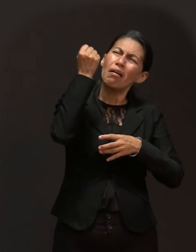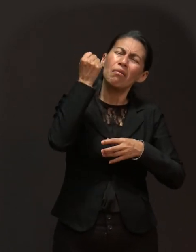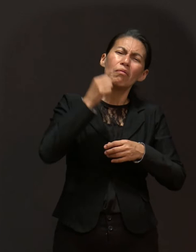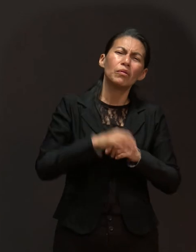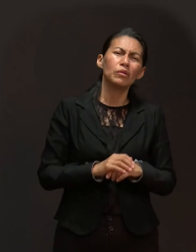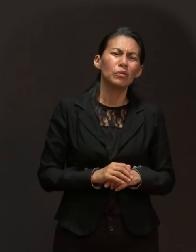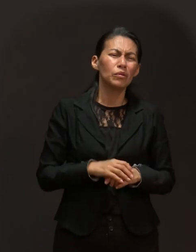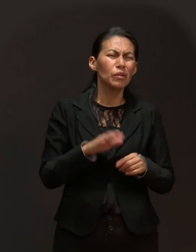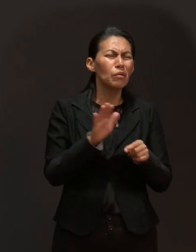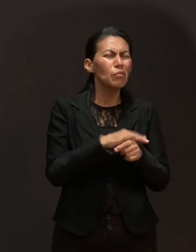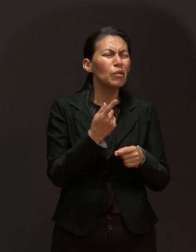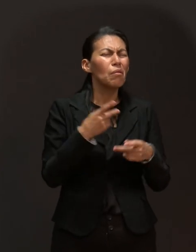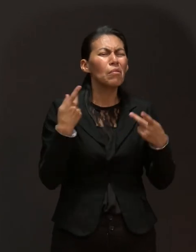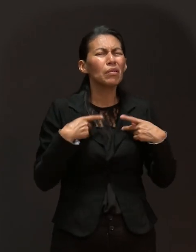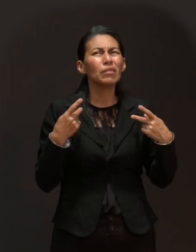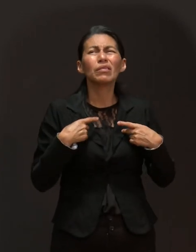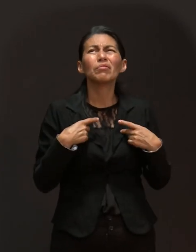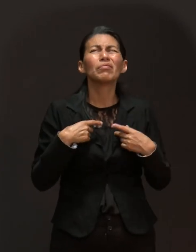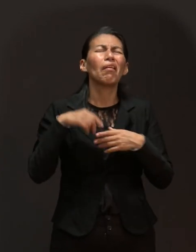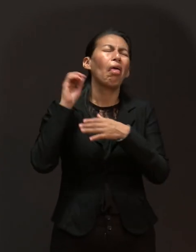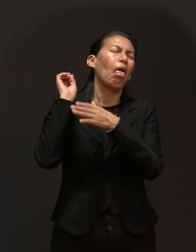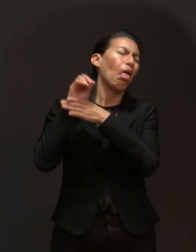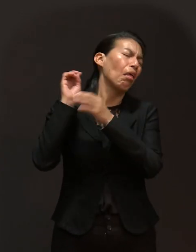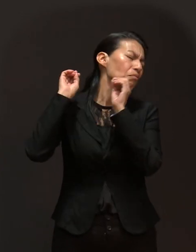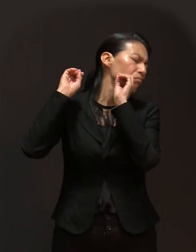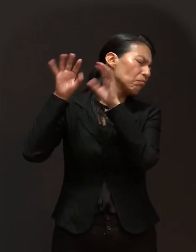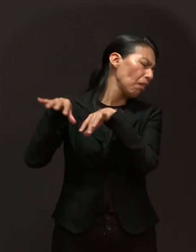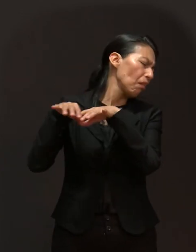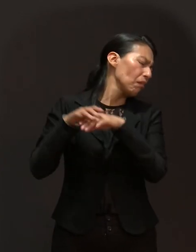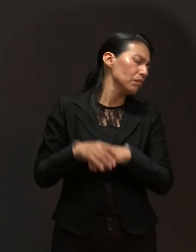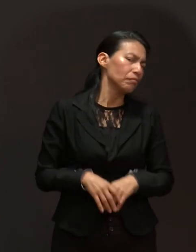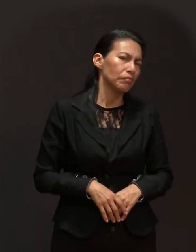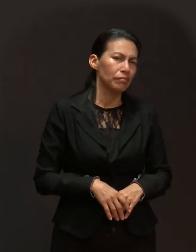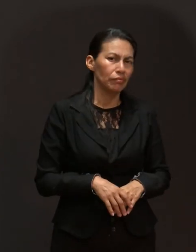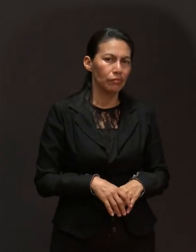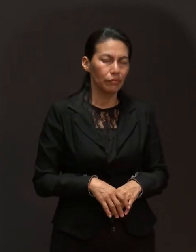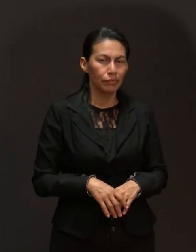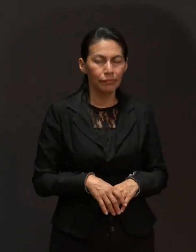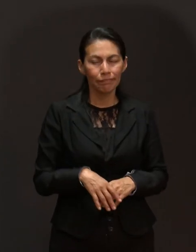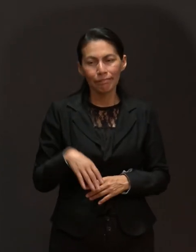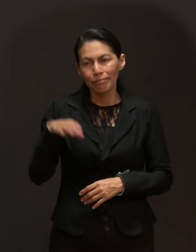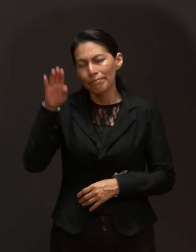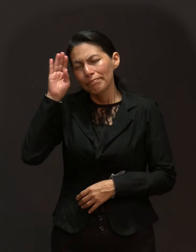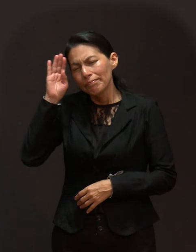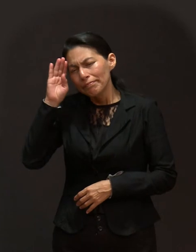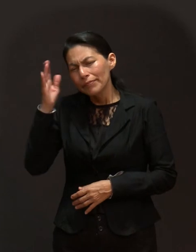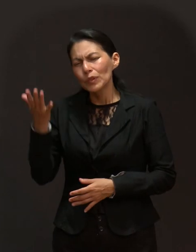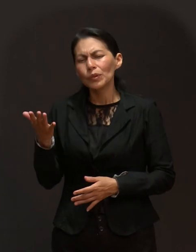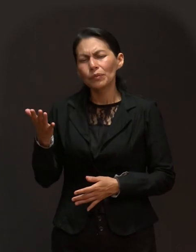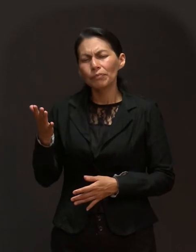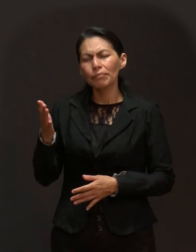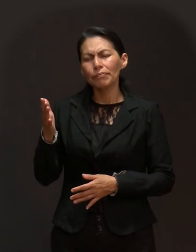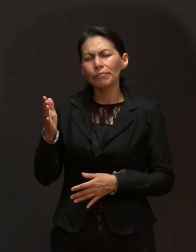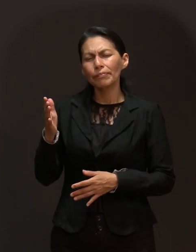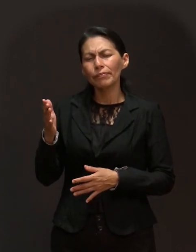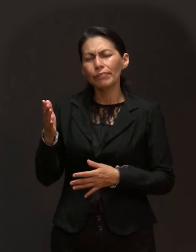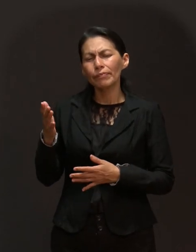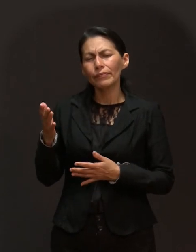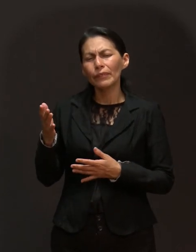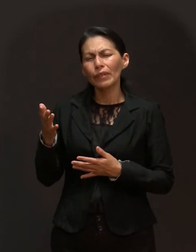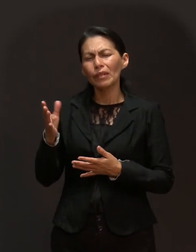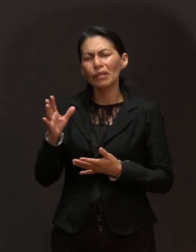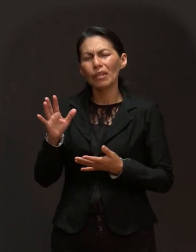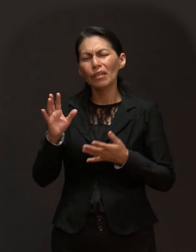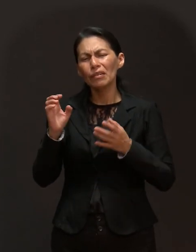oración por hacer la voluntad de Dios ¿por qué Iliana? yo creo que porque entramos pastor en un